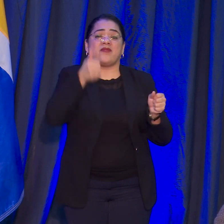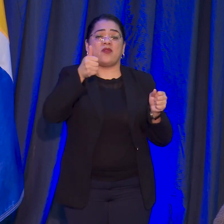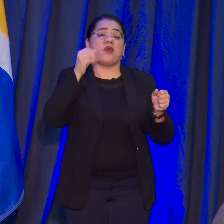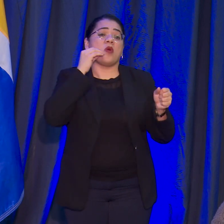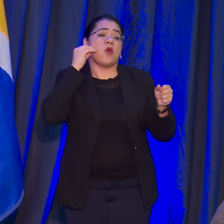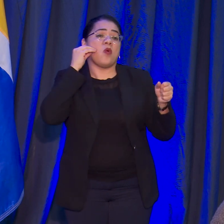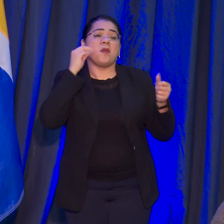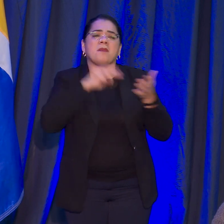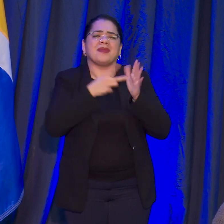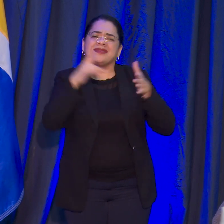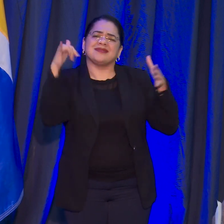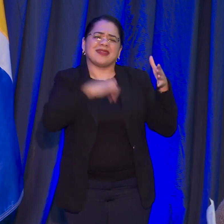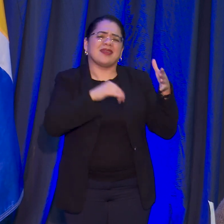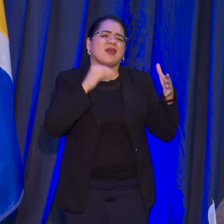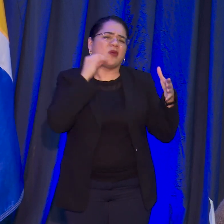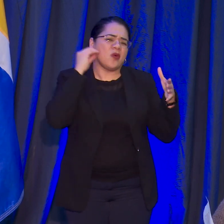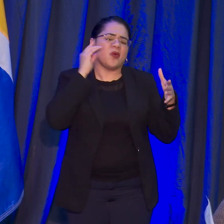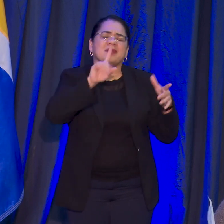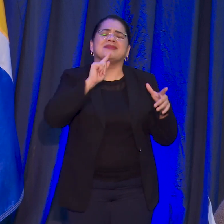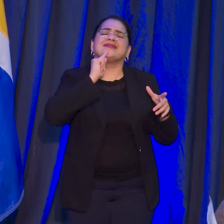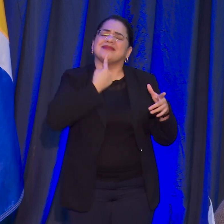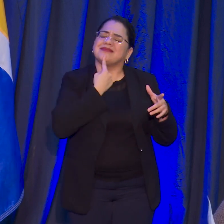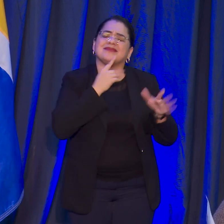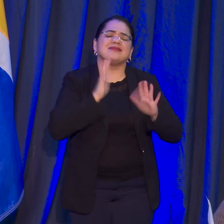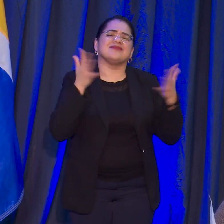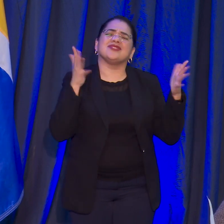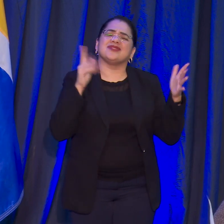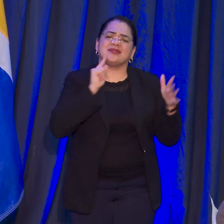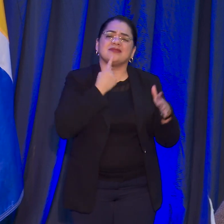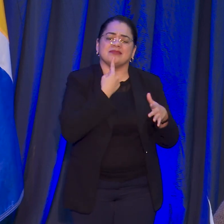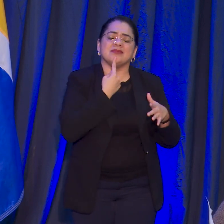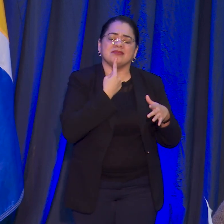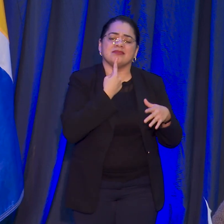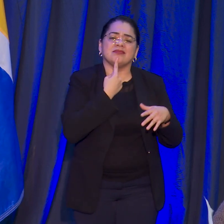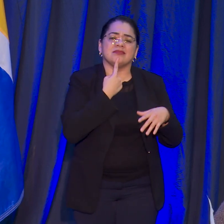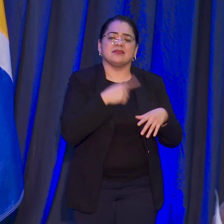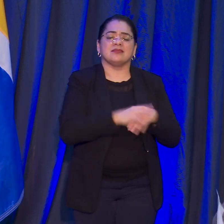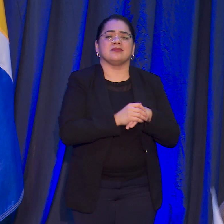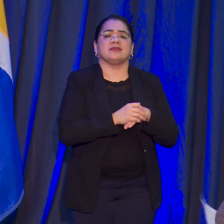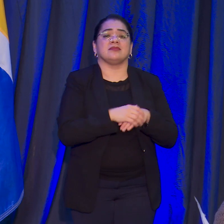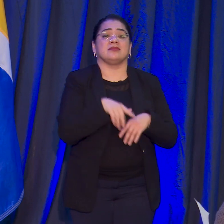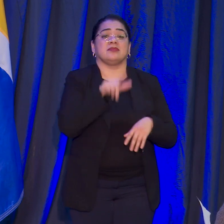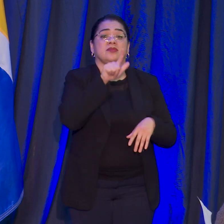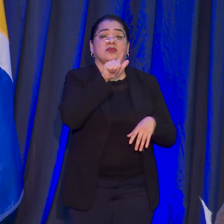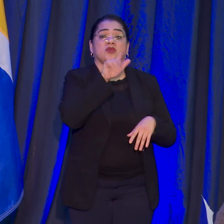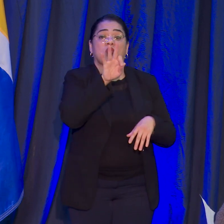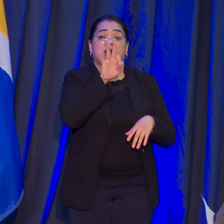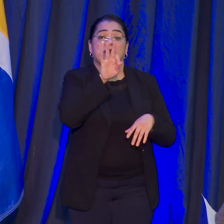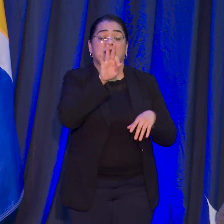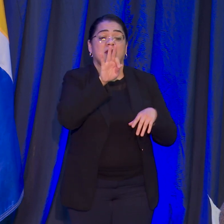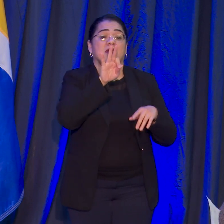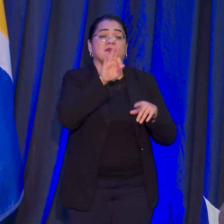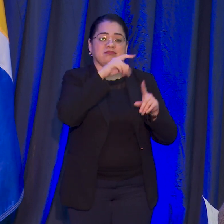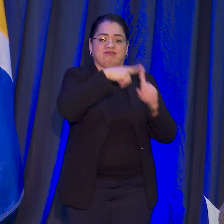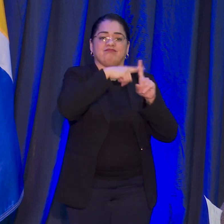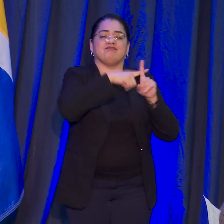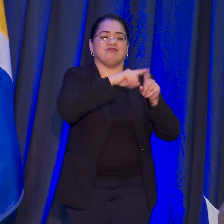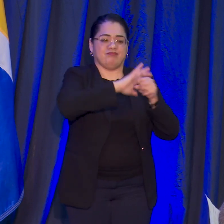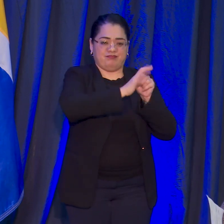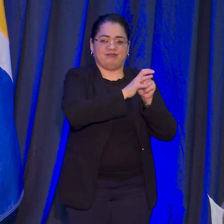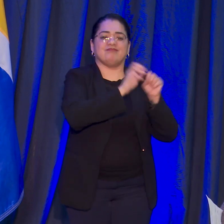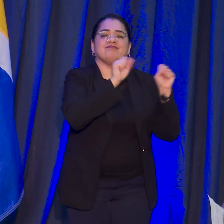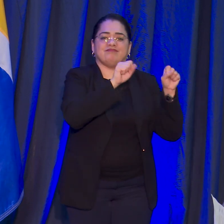y las tenemos que tomar muy en serio. El alcalde acaba de decirnos que tenemos 29 casos positivos, 4 personas que